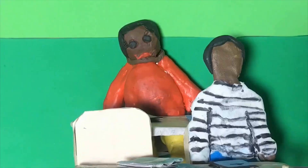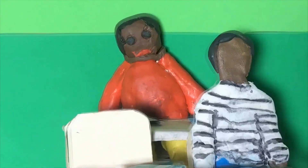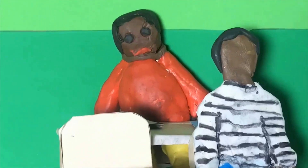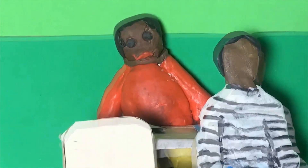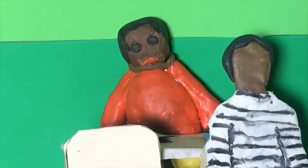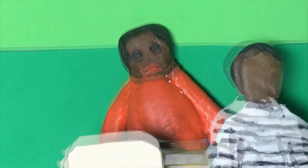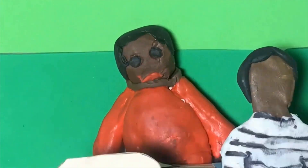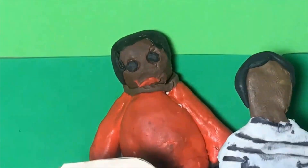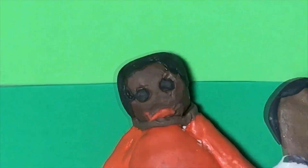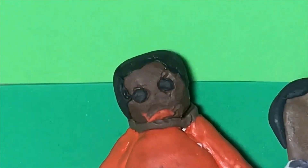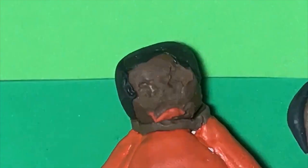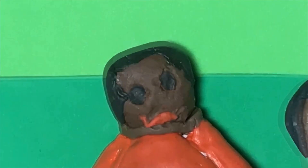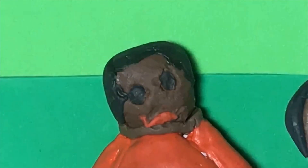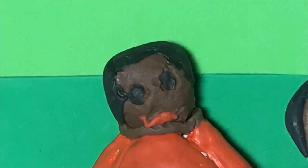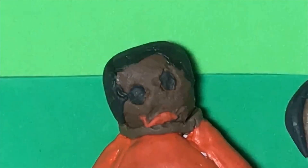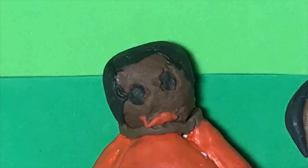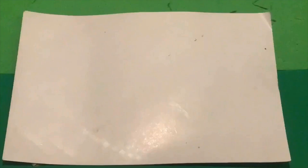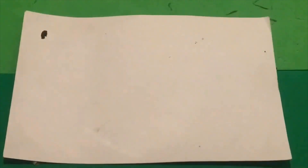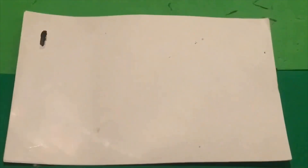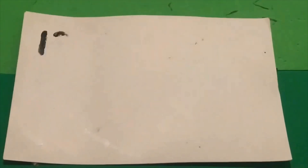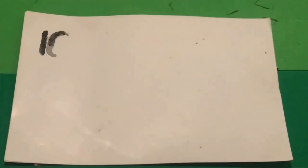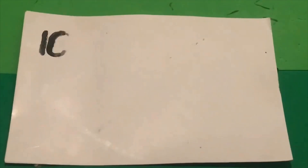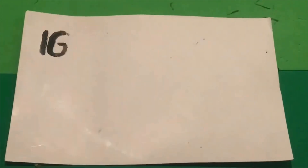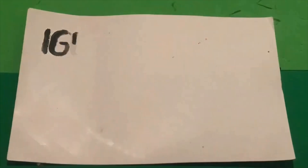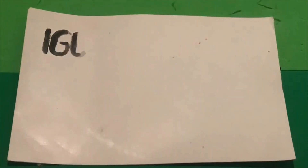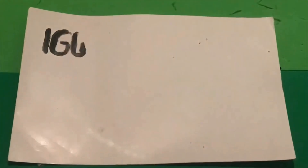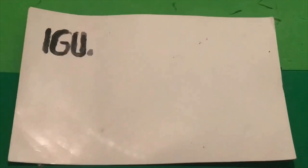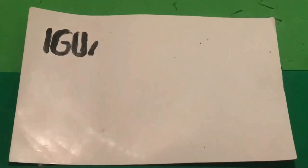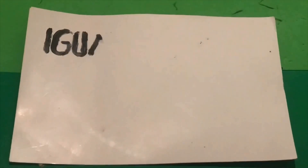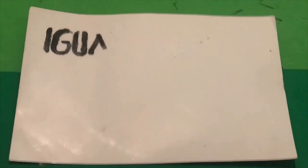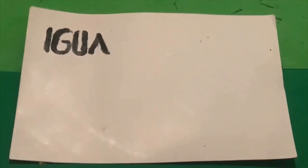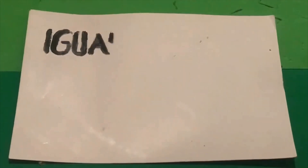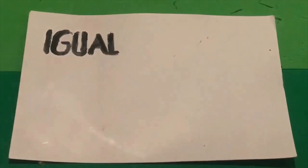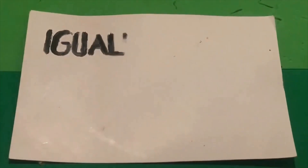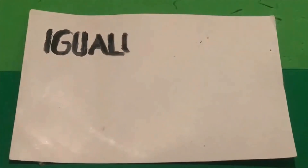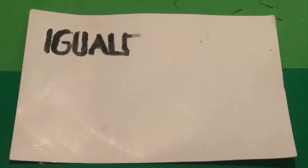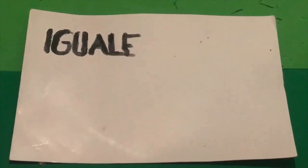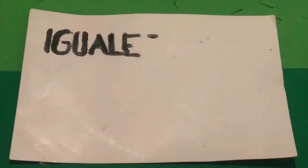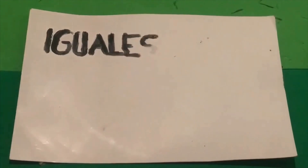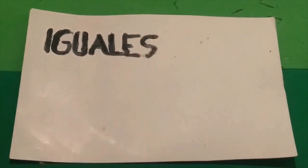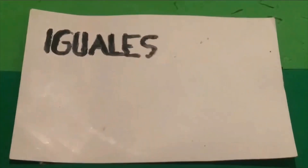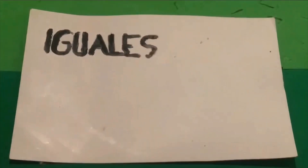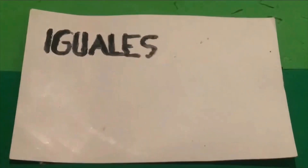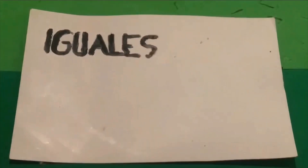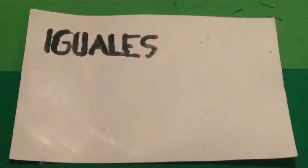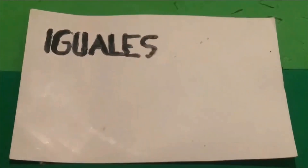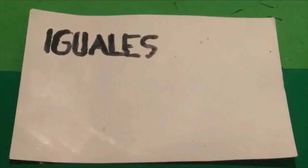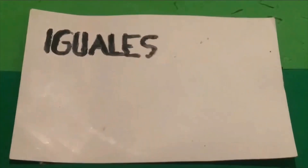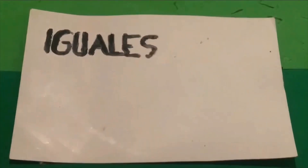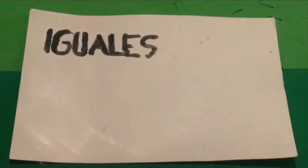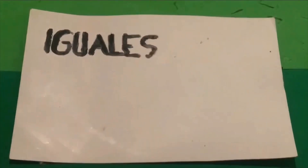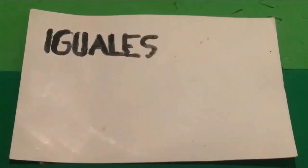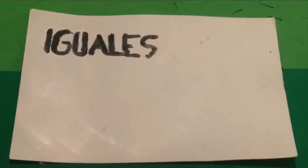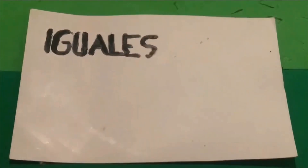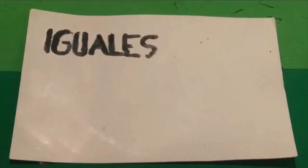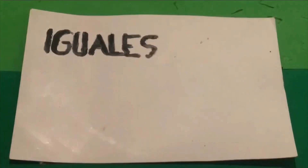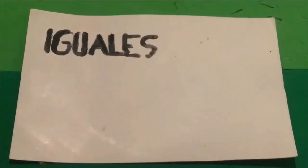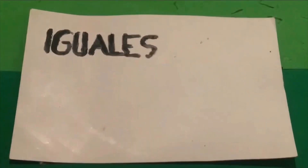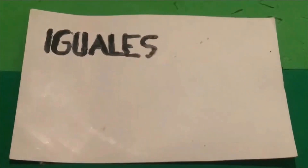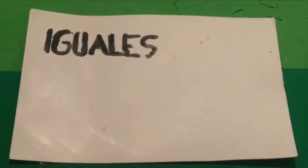hasta que mi maestro se percató de cómo me trataban y de cómo me sentía. Y un día en clase dijo lo siguiente: que una persona tenga una